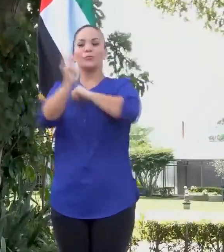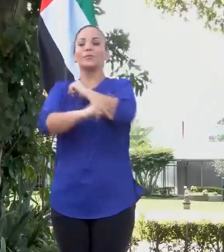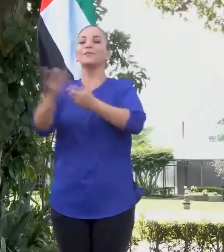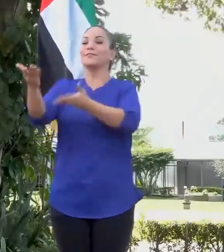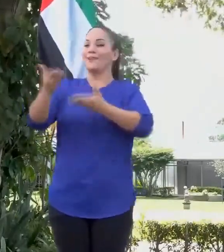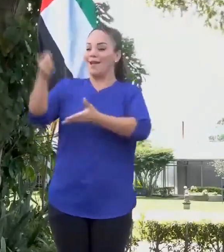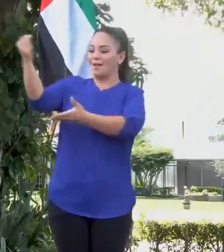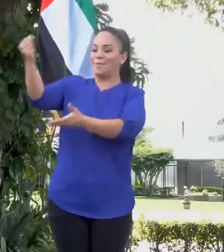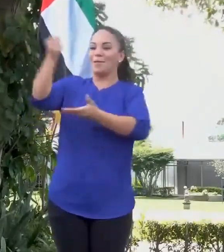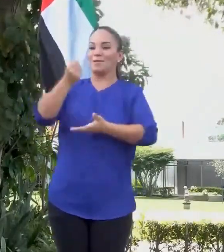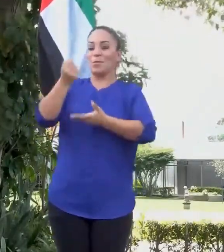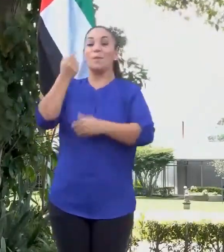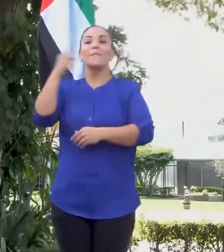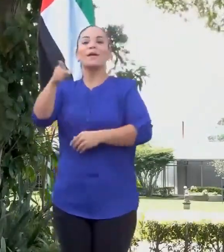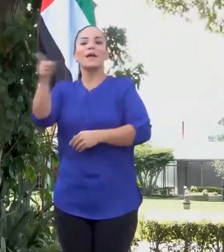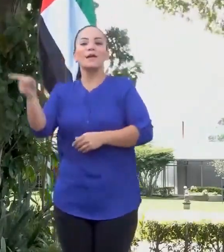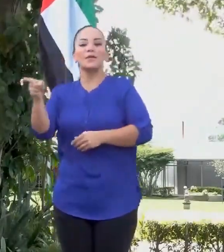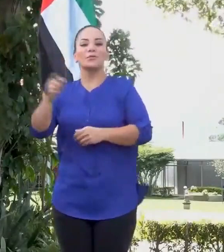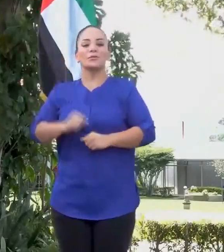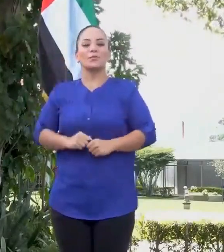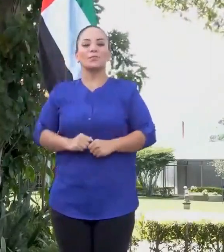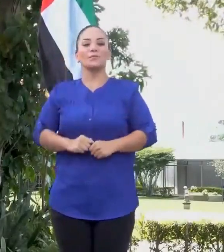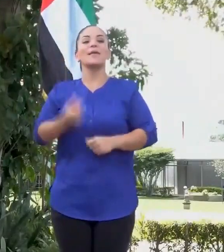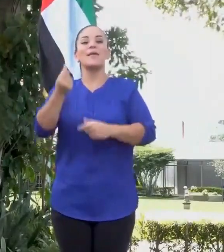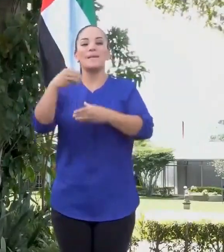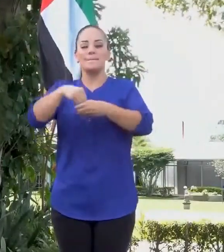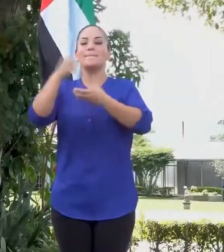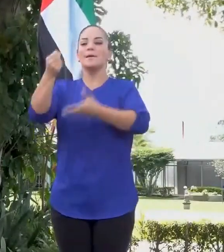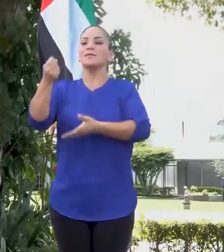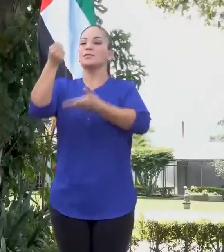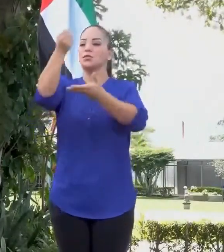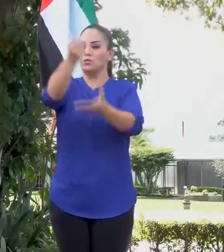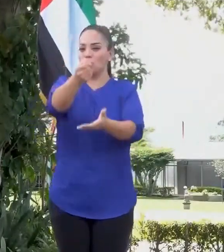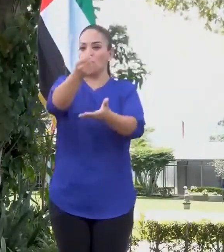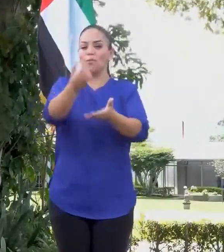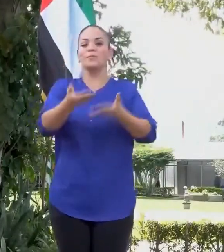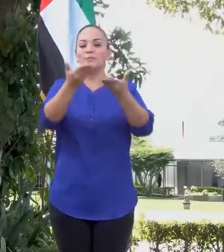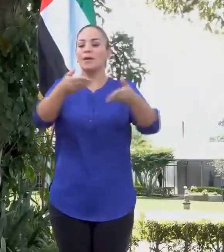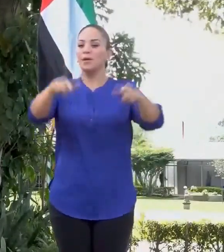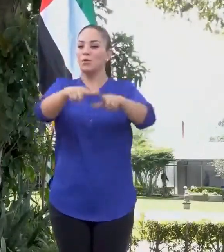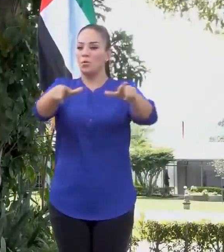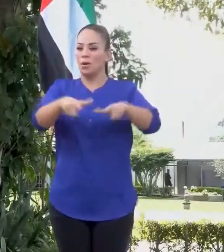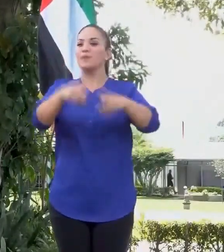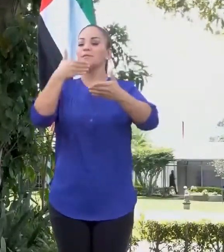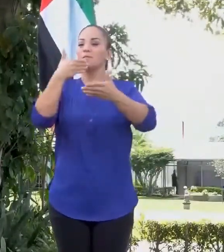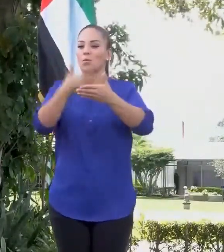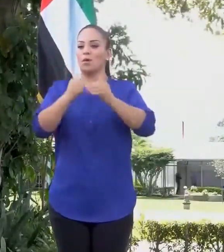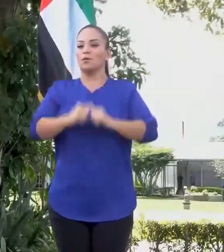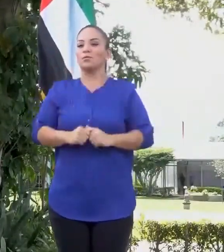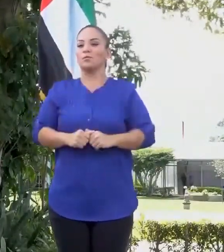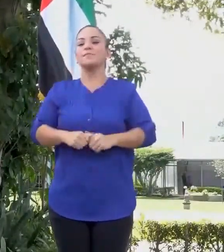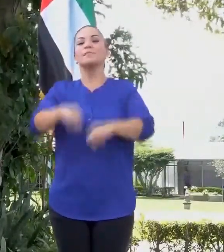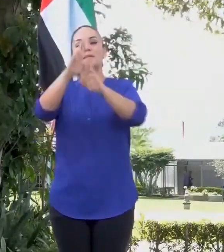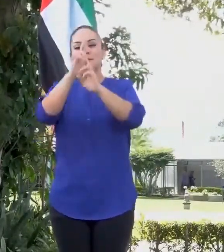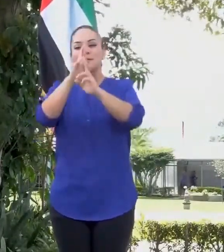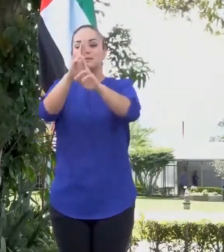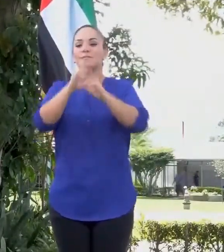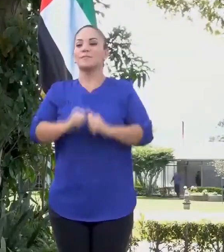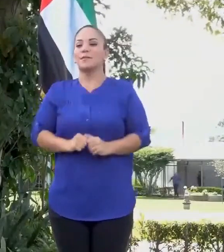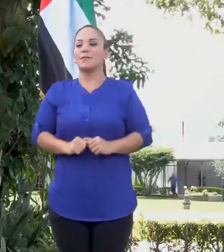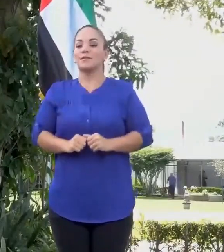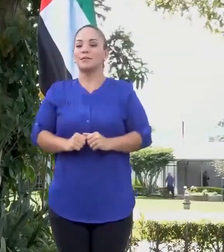esa inversión y para ellos colocar la inversión en lugares buenos donde se